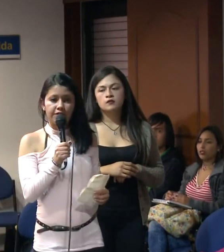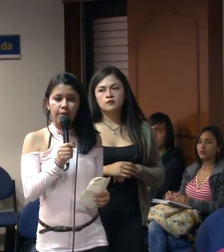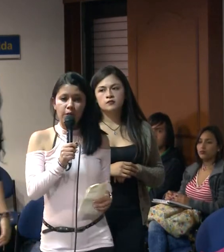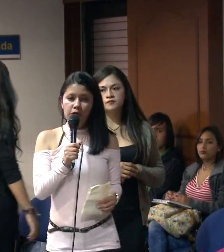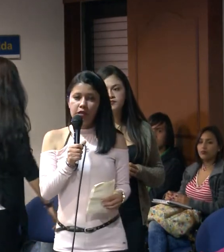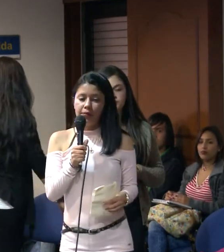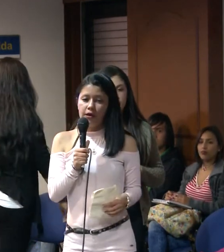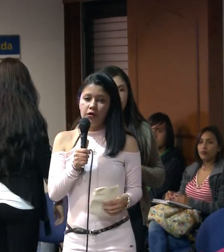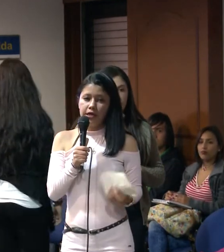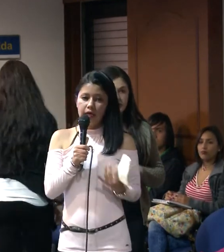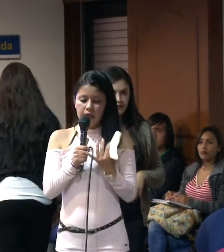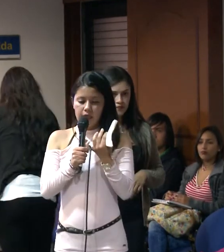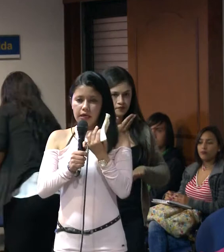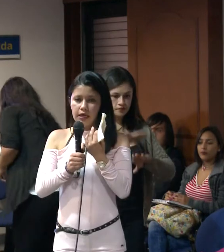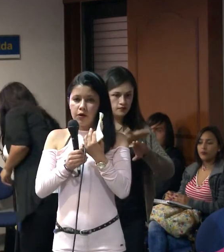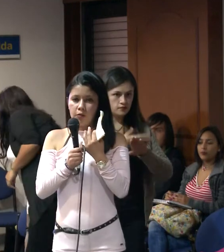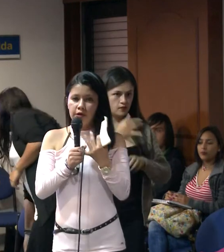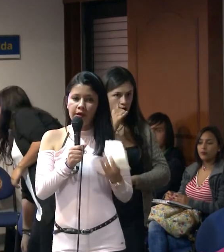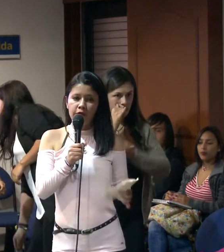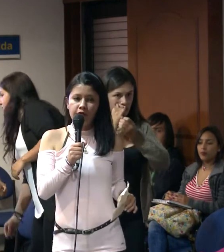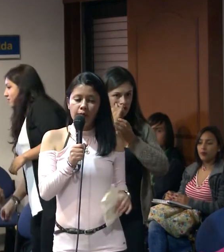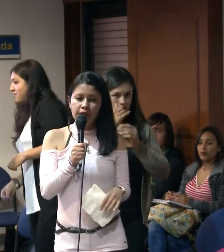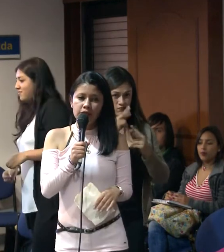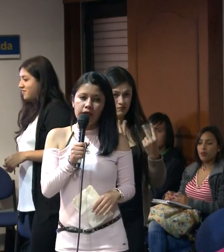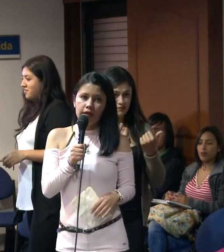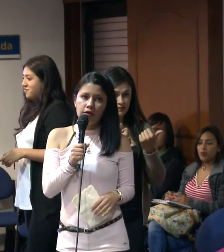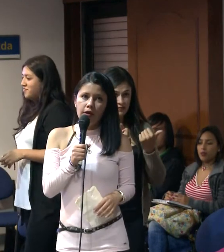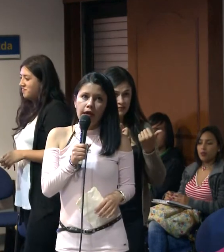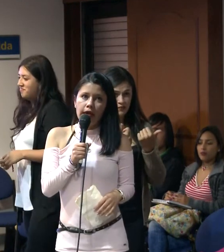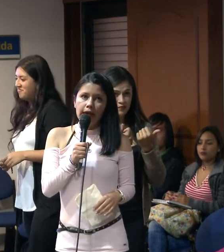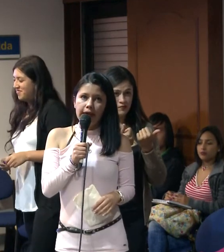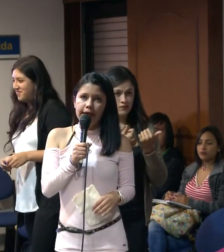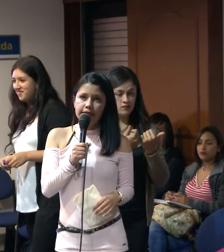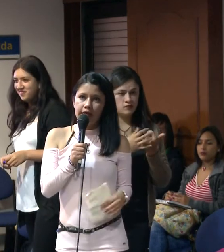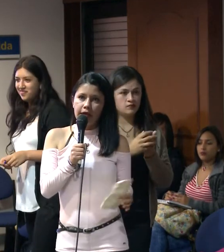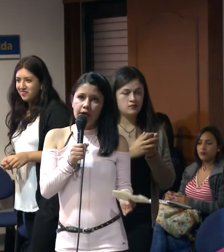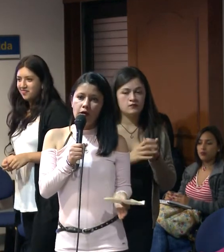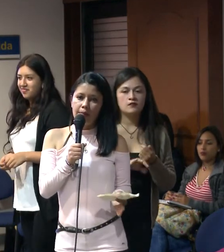Bueno, nuestra propuesta pedagógica, como ya hemos ido mencionando,